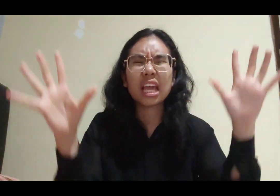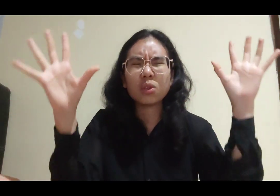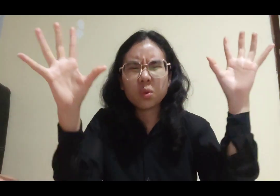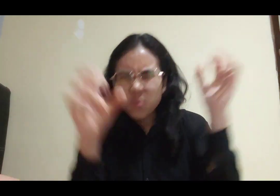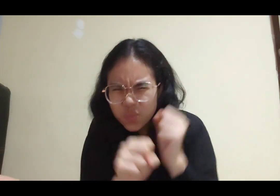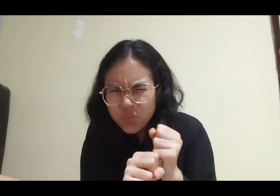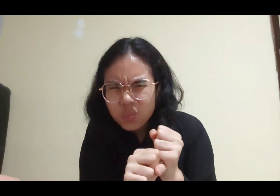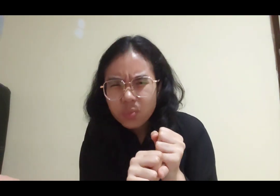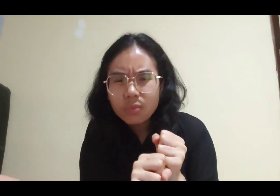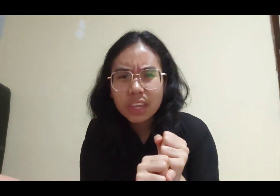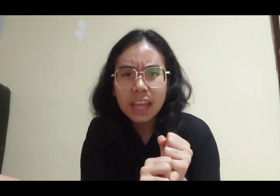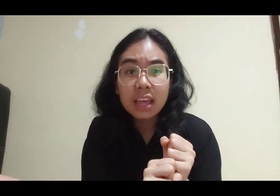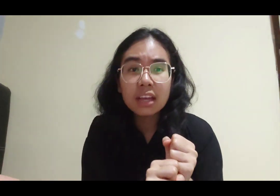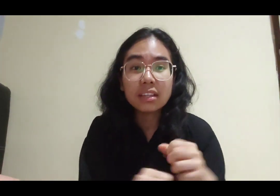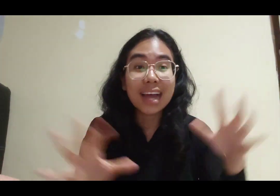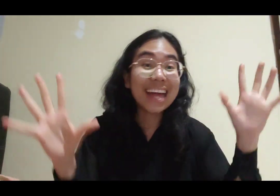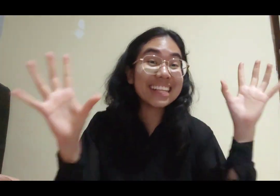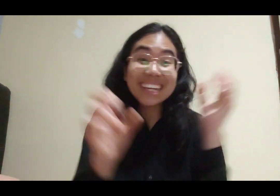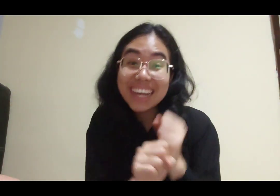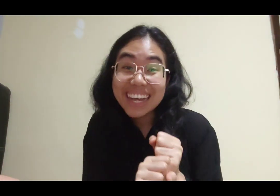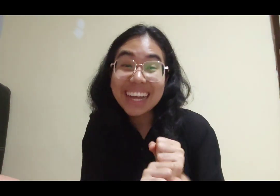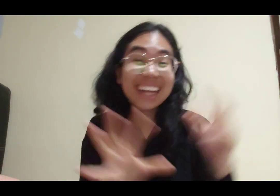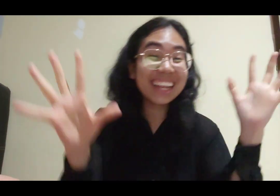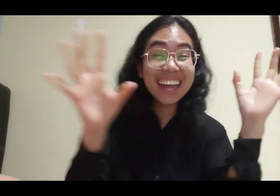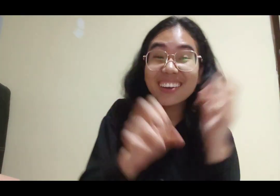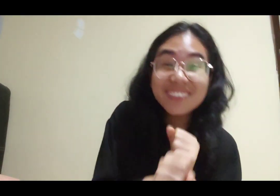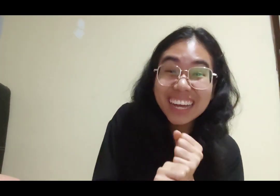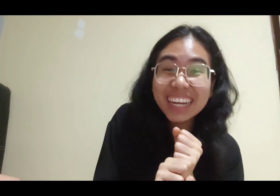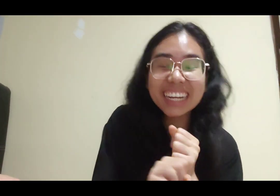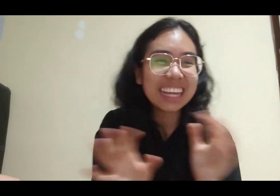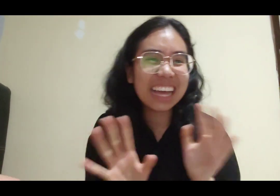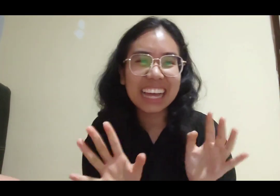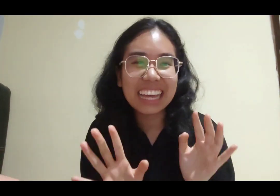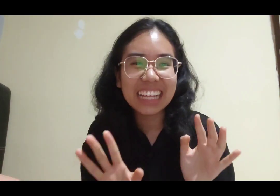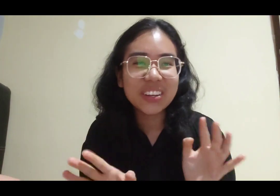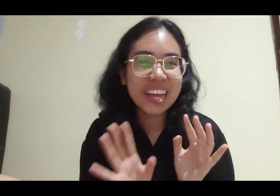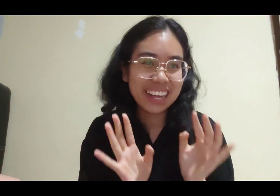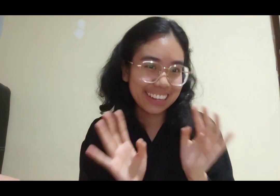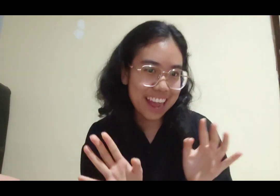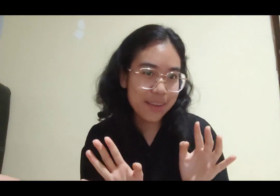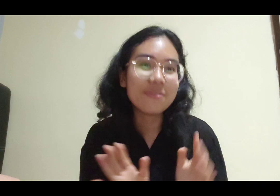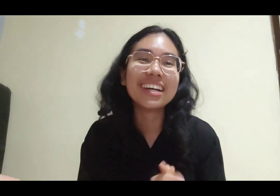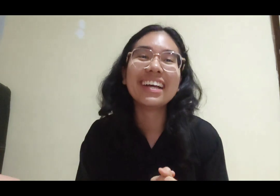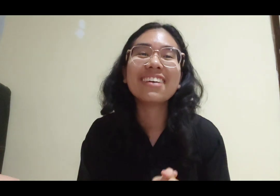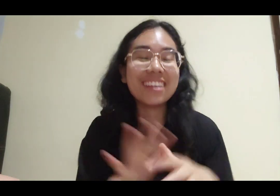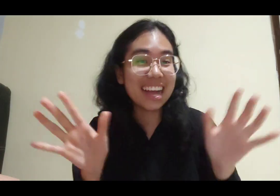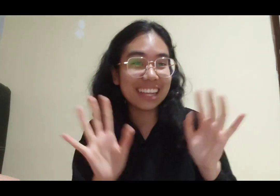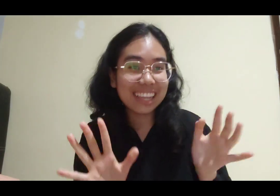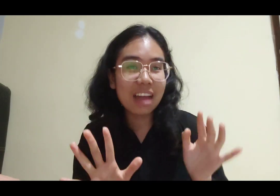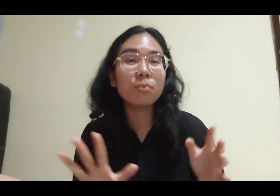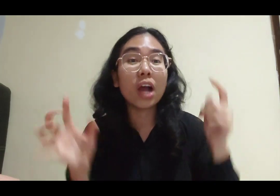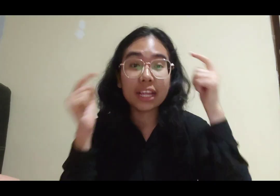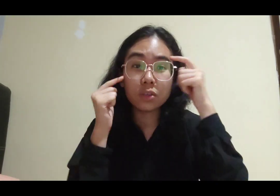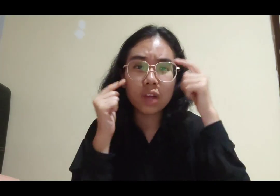gitu. Oke, jangan seneng kekelaman, enggak, itu enggak kelam, enggak gelap, mukanya juga